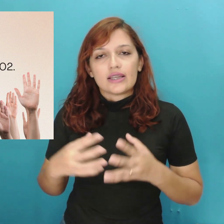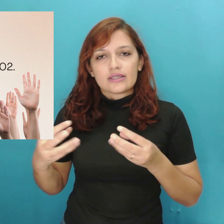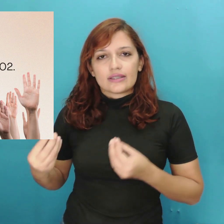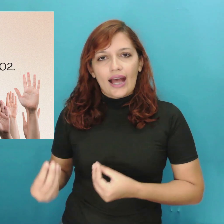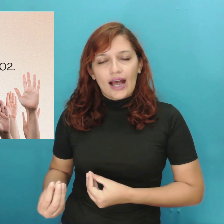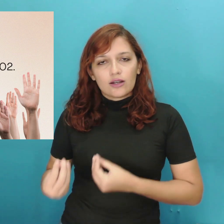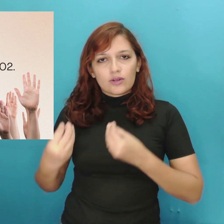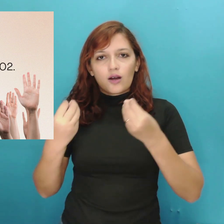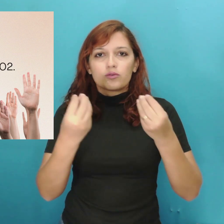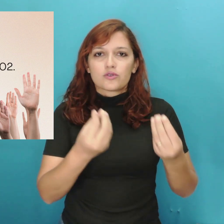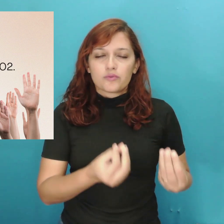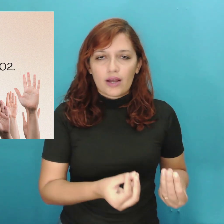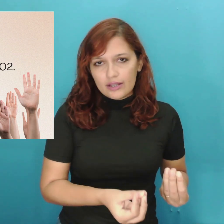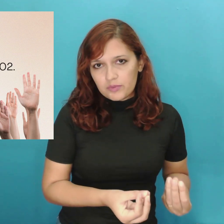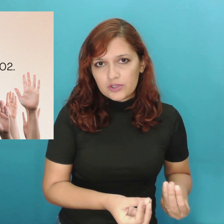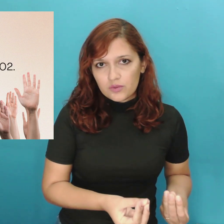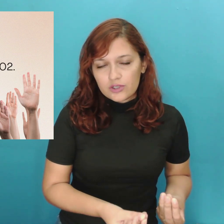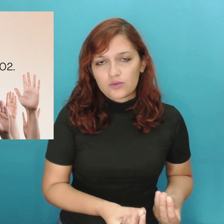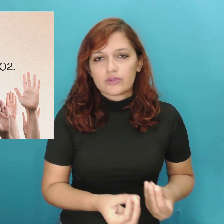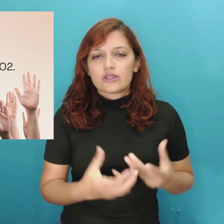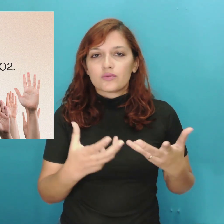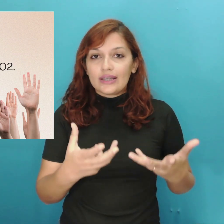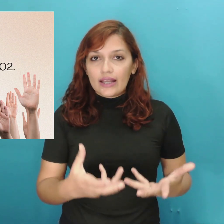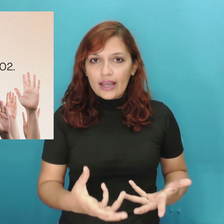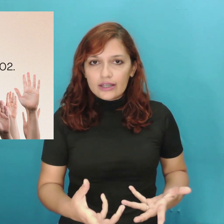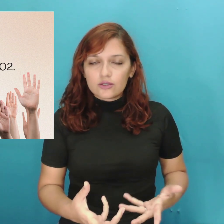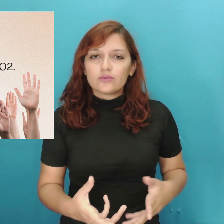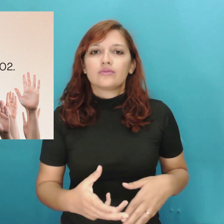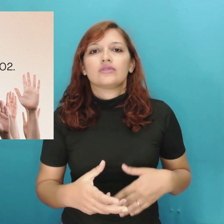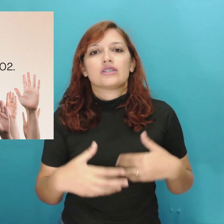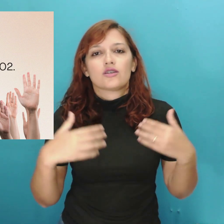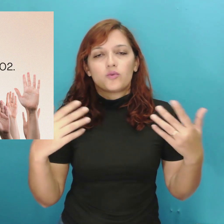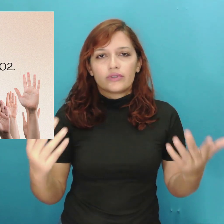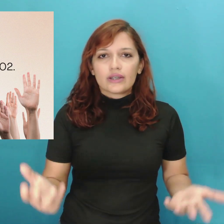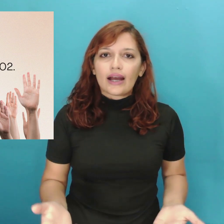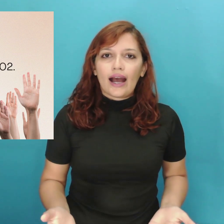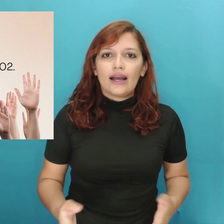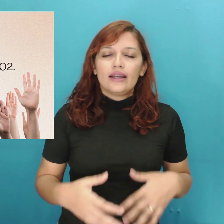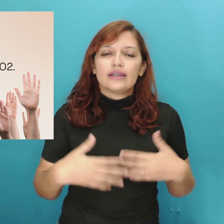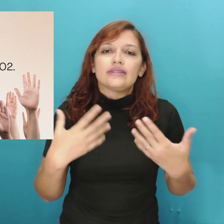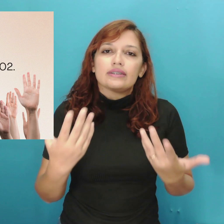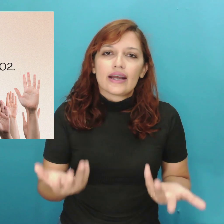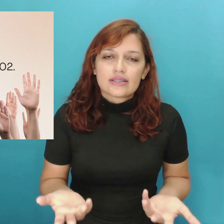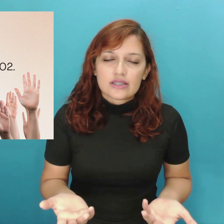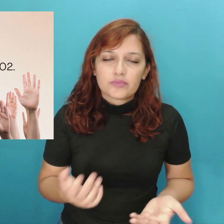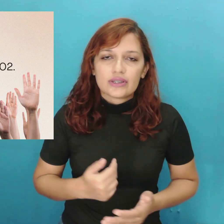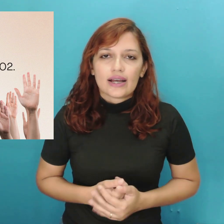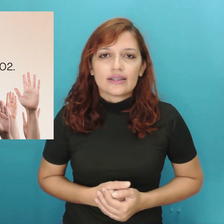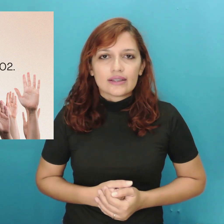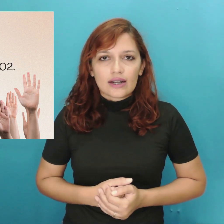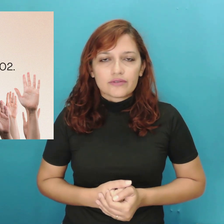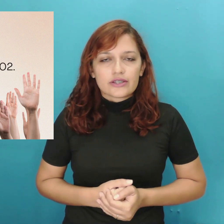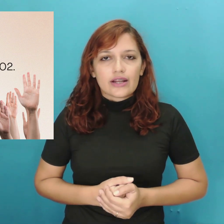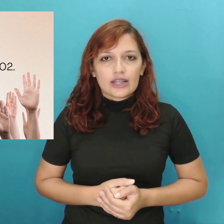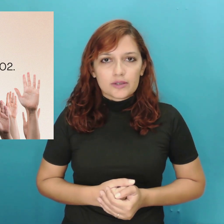Isso dá às pessoas surdas o direito de se comunicar e de ter acessibilidade através da